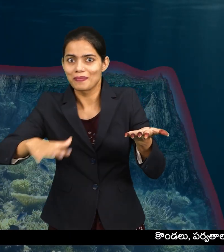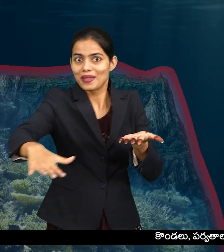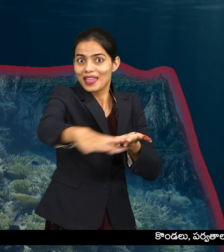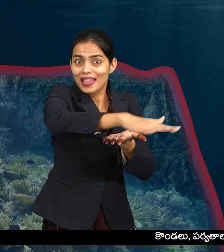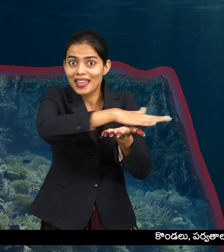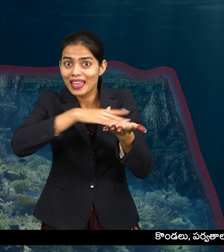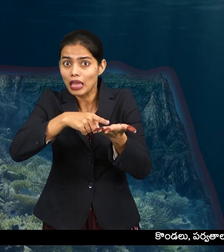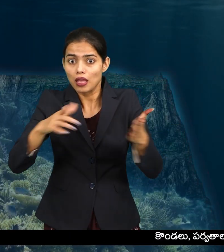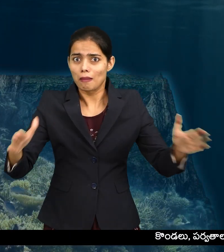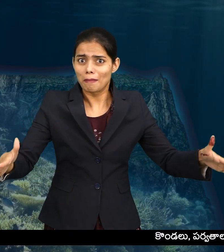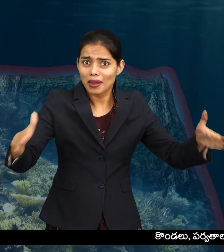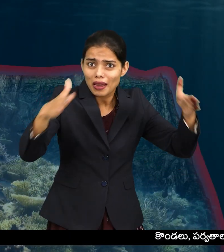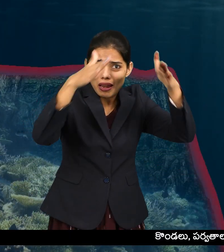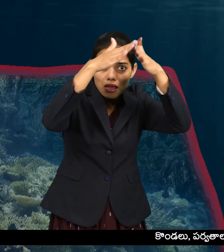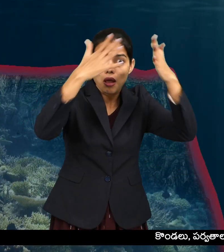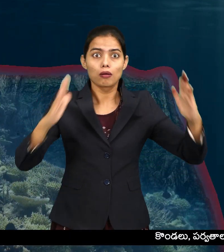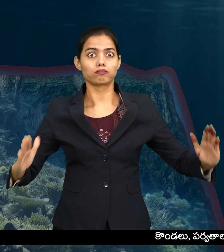కొండలు, పర్వతాలు,